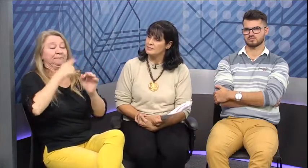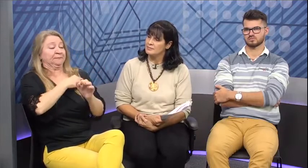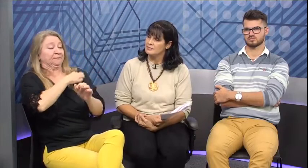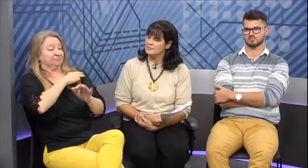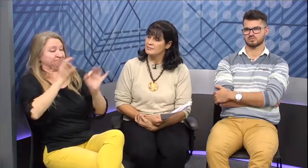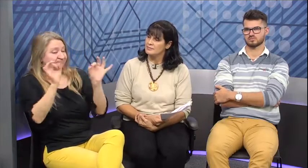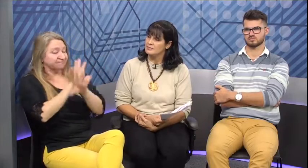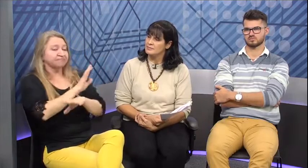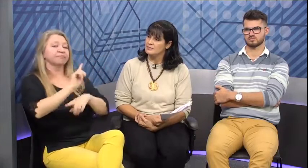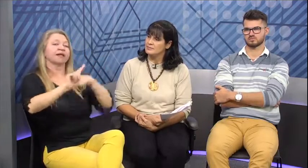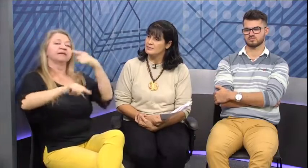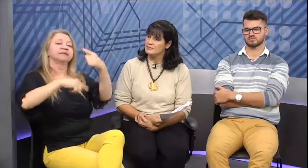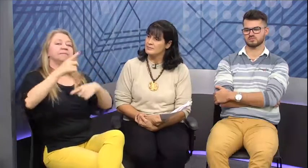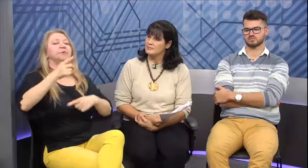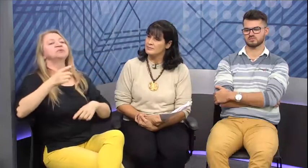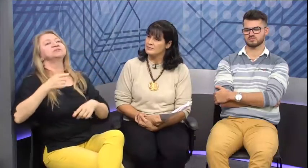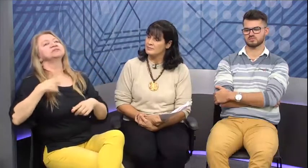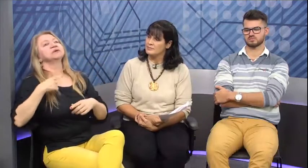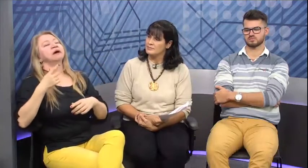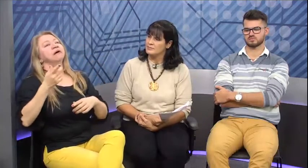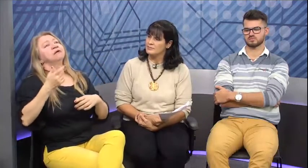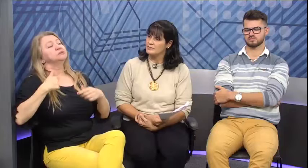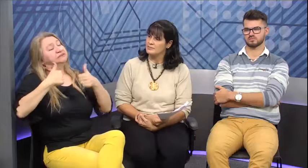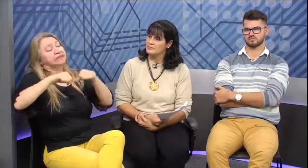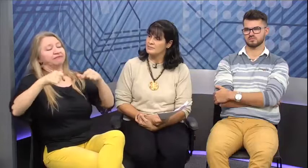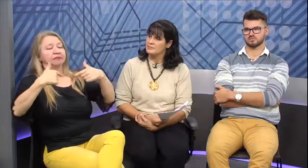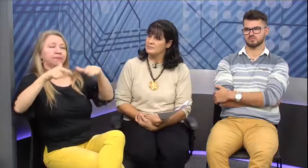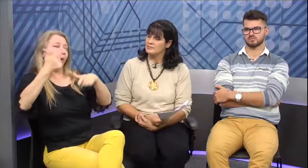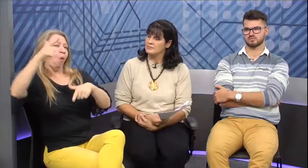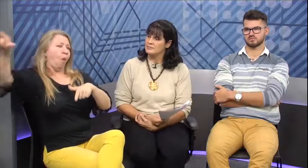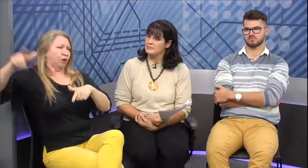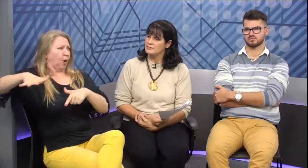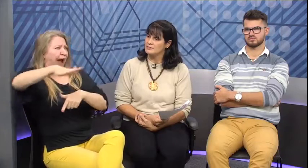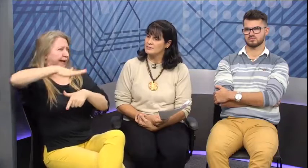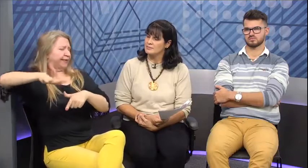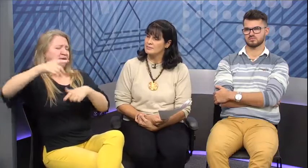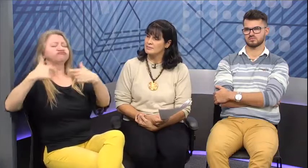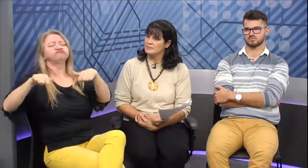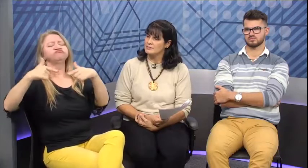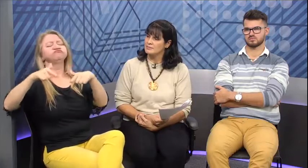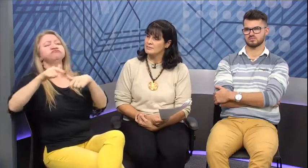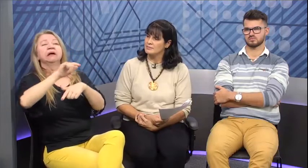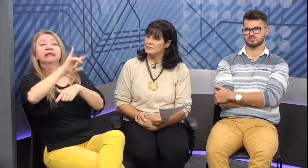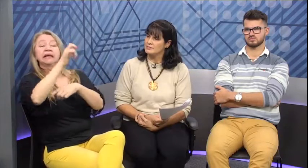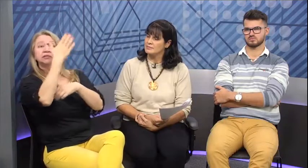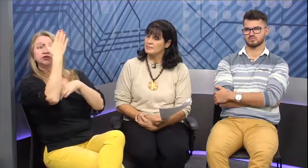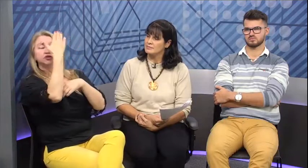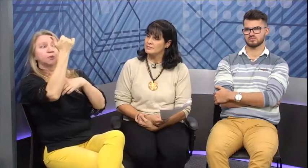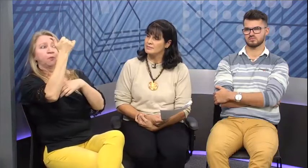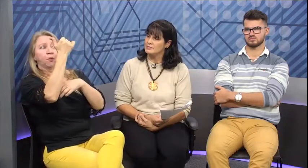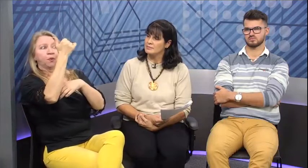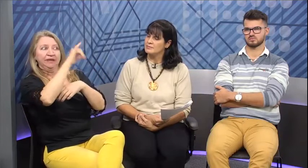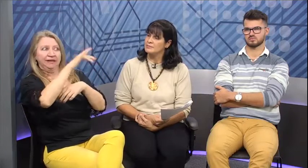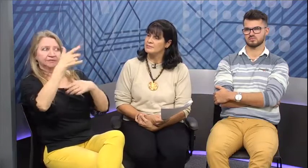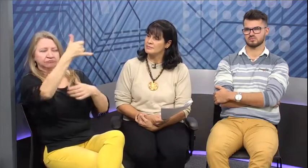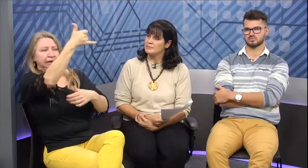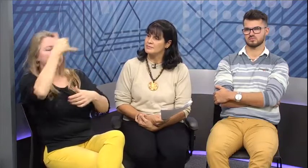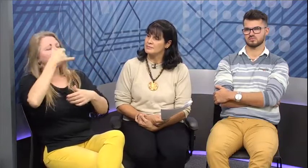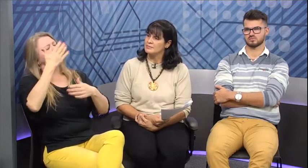intérprete naquela época. E aí, quando eu terminei, eu estava trabalhando numa outra área. E aí o Willis, né? O Willis, a